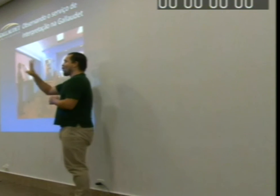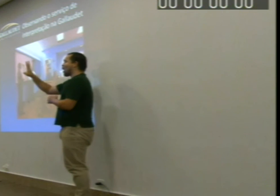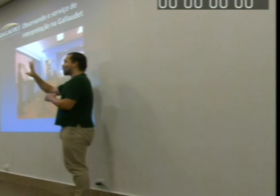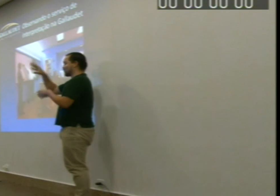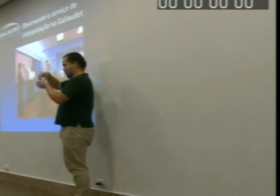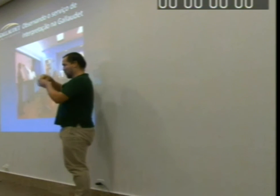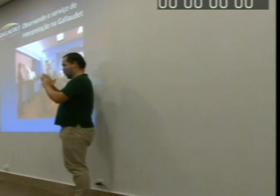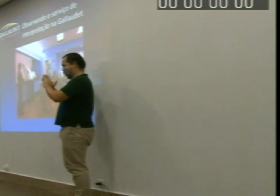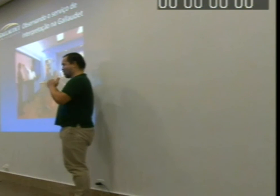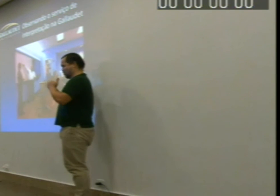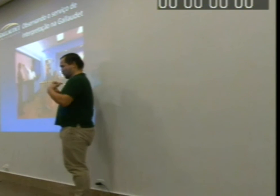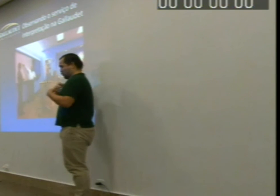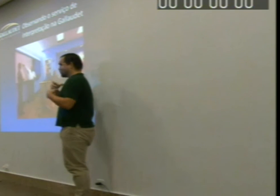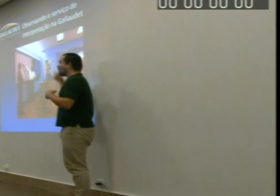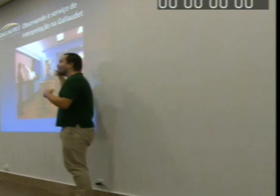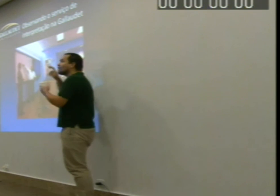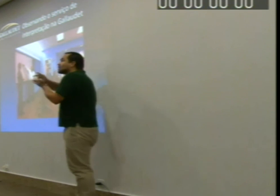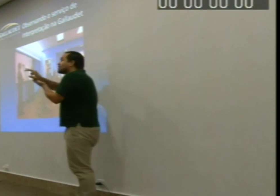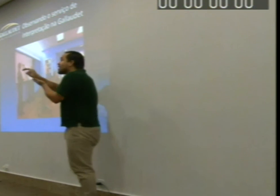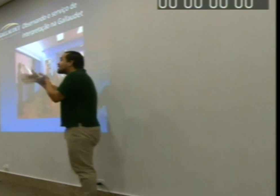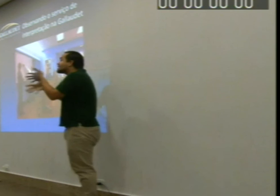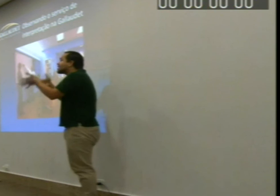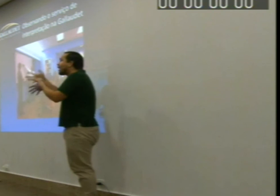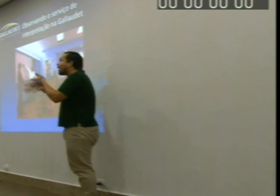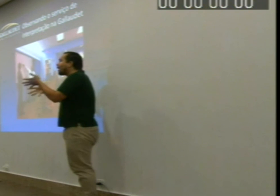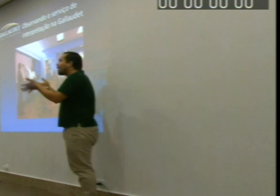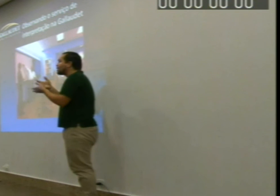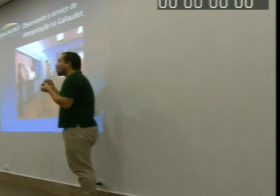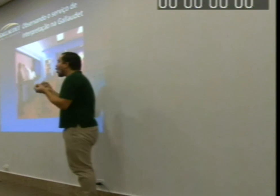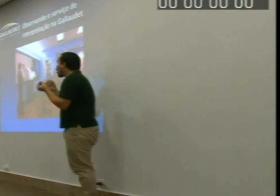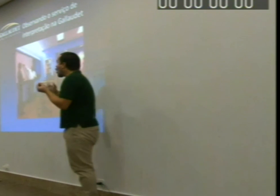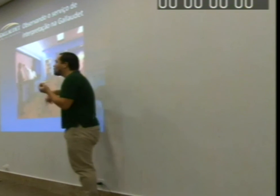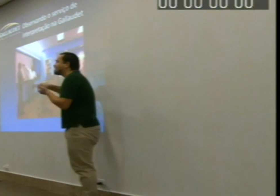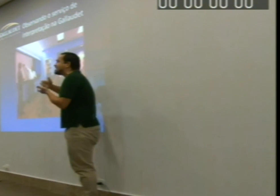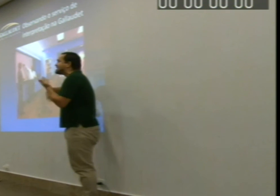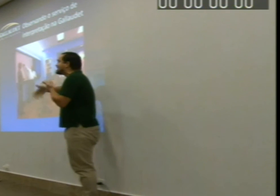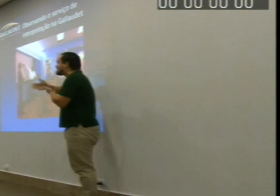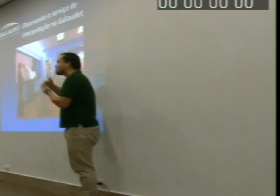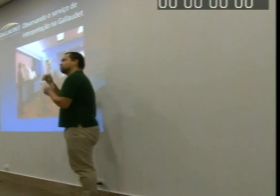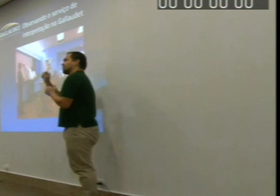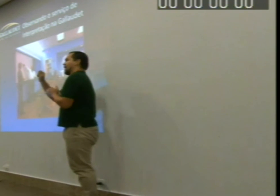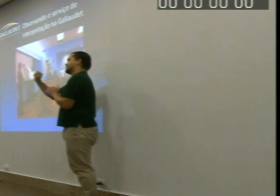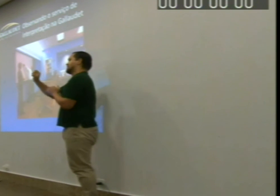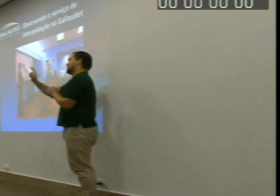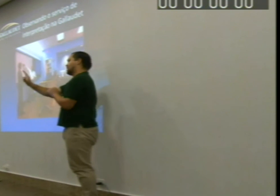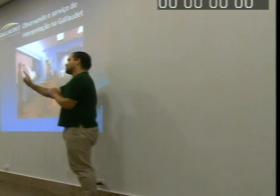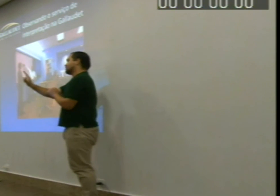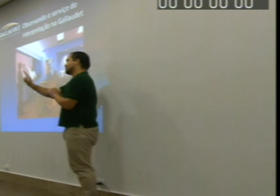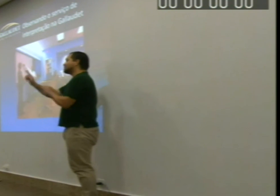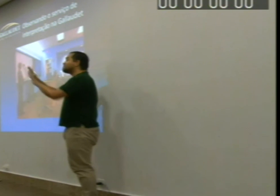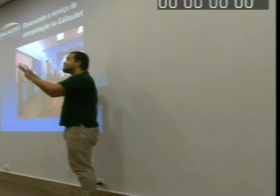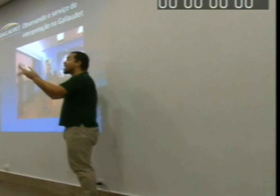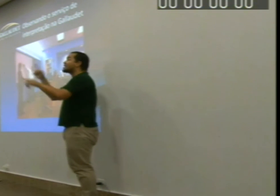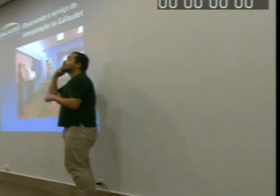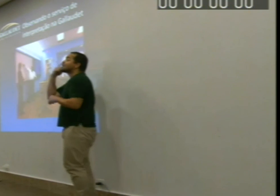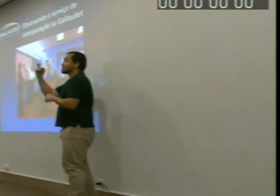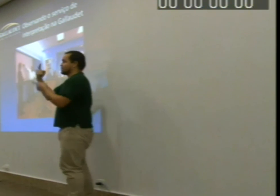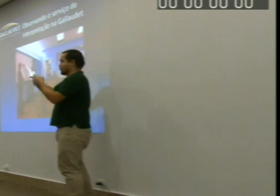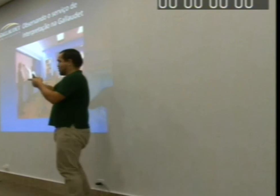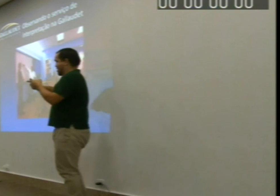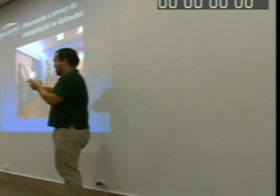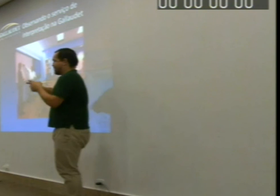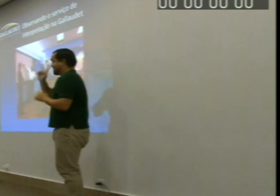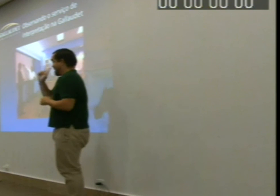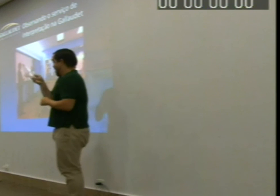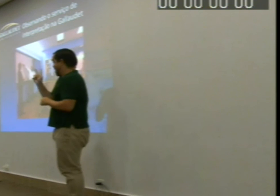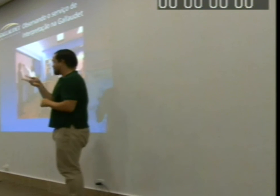mostrei antes quatro pessoas que de diferentes países que moravam comigo mas todos eles tinham que sinalizar em ASL